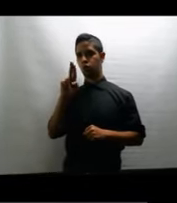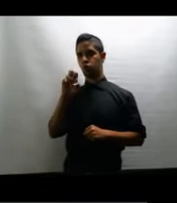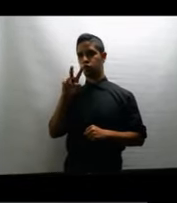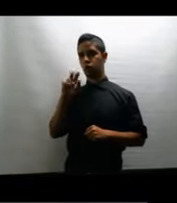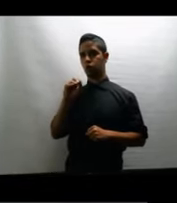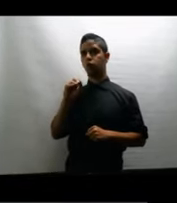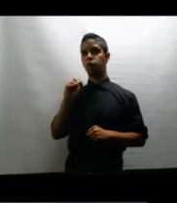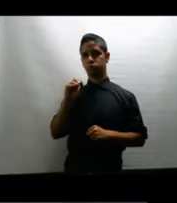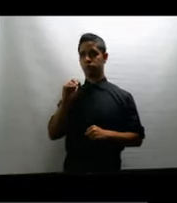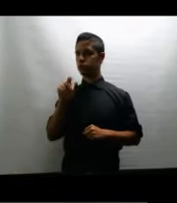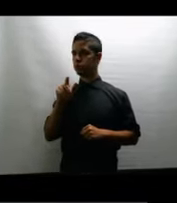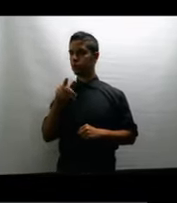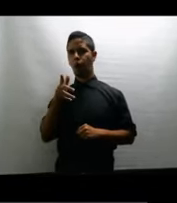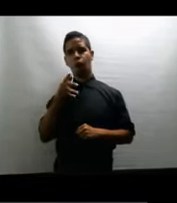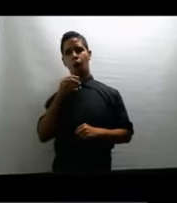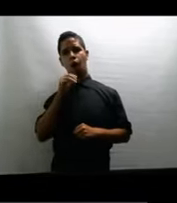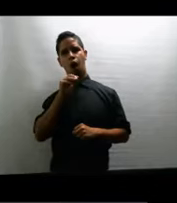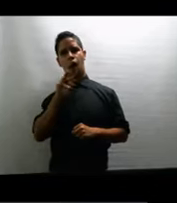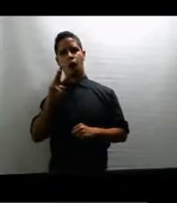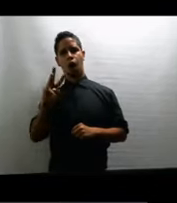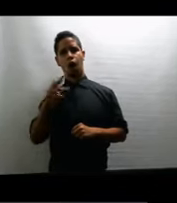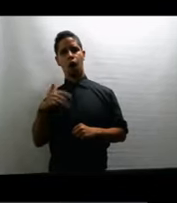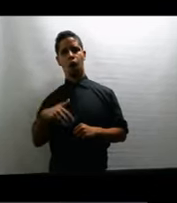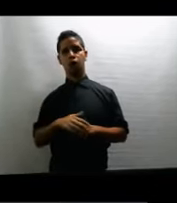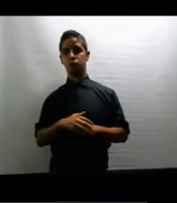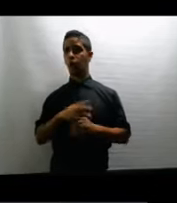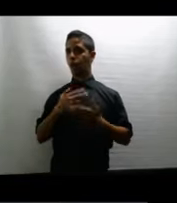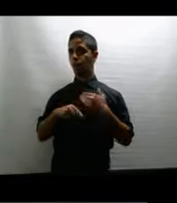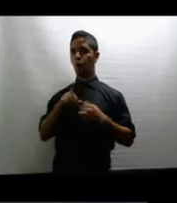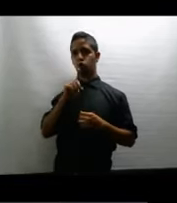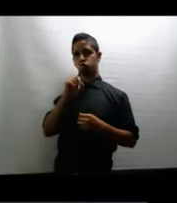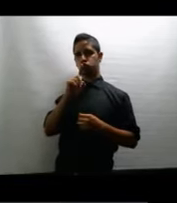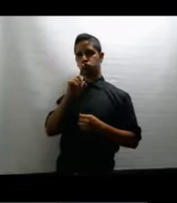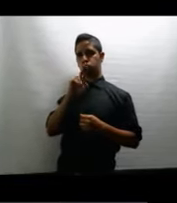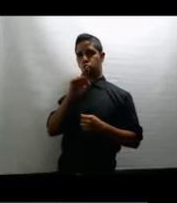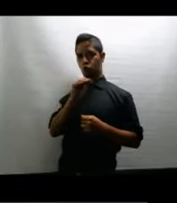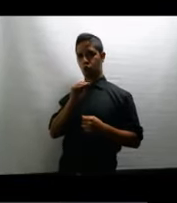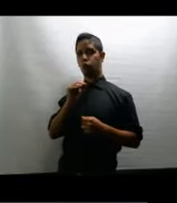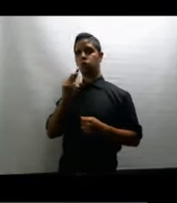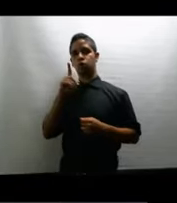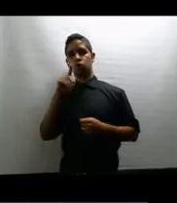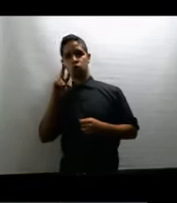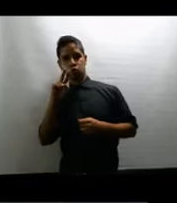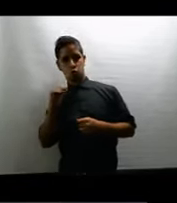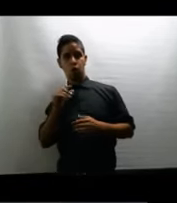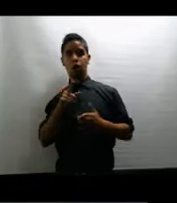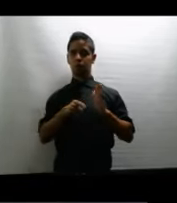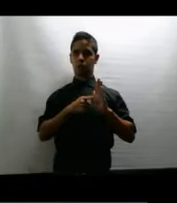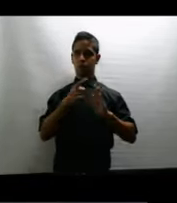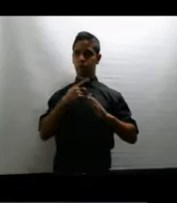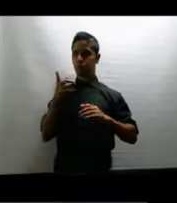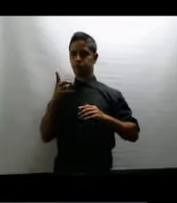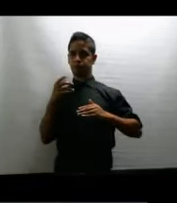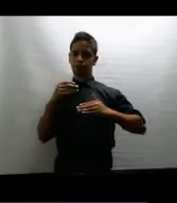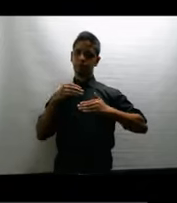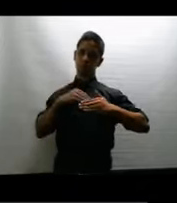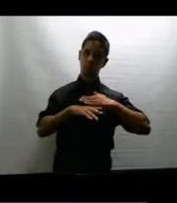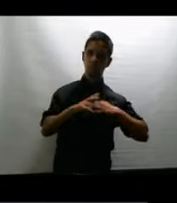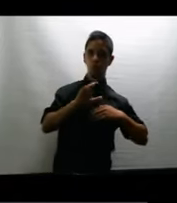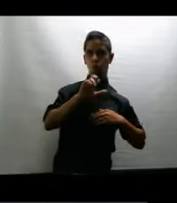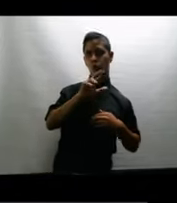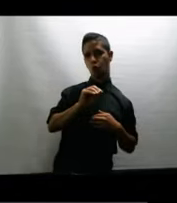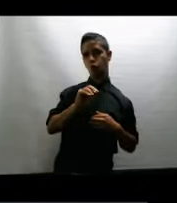está bueno. Sí, vamos a hacer esos dos dúos y además pues vamos a intervenir en coros y segundas voces por ahí